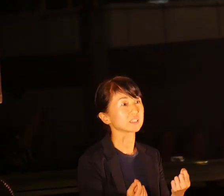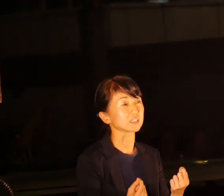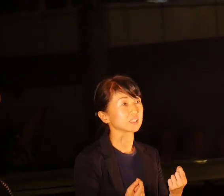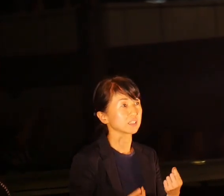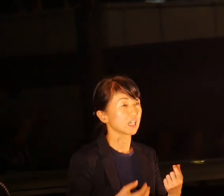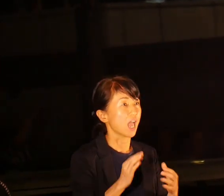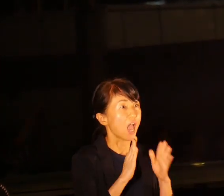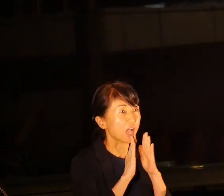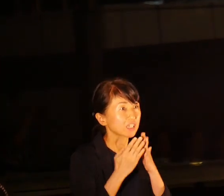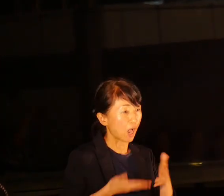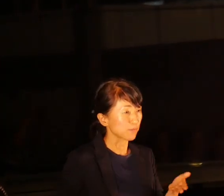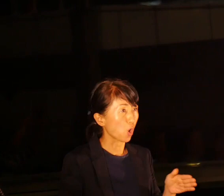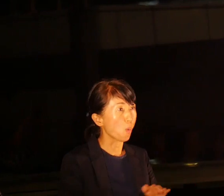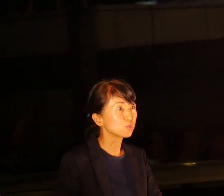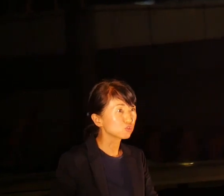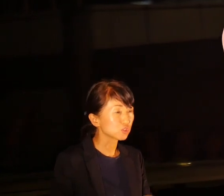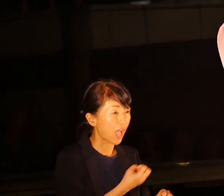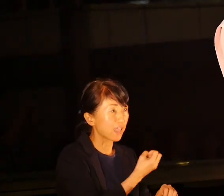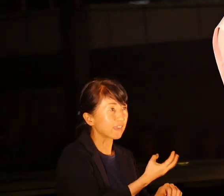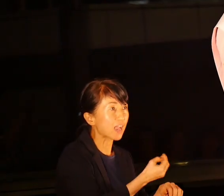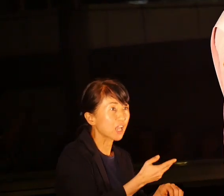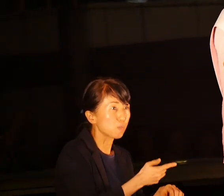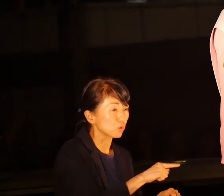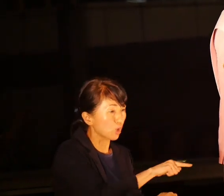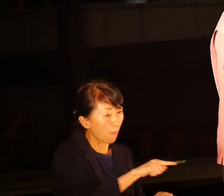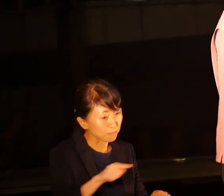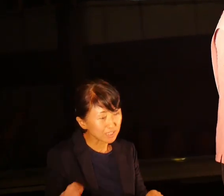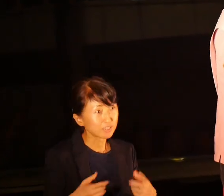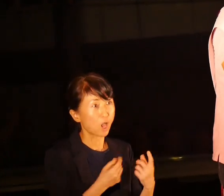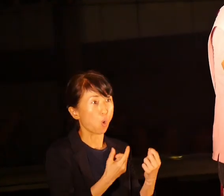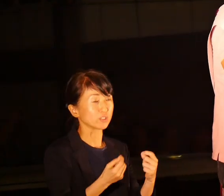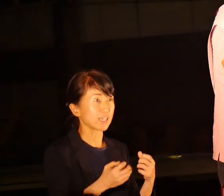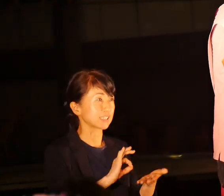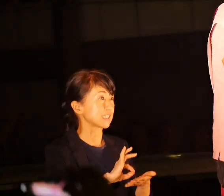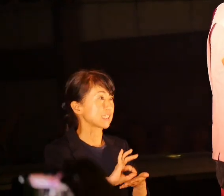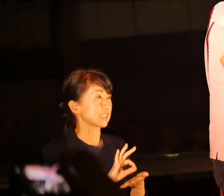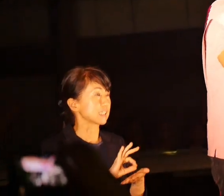からダイヤモンドまで同じ税率なんておかしすぎるでしょ。